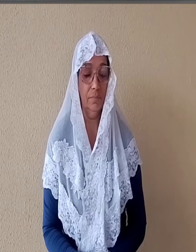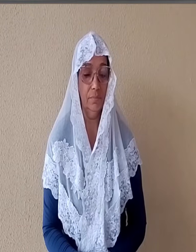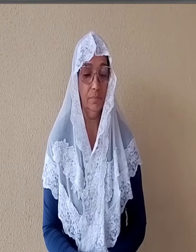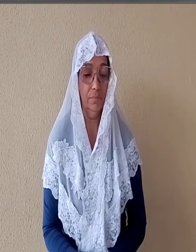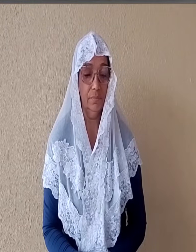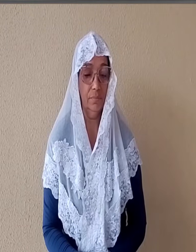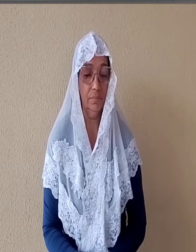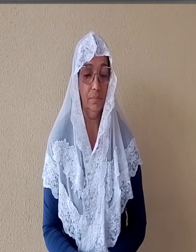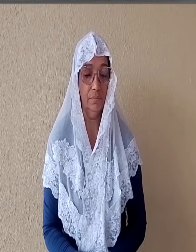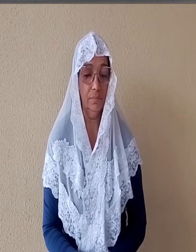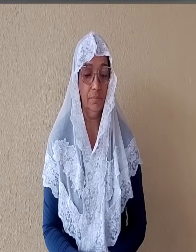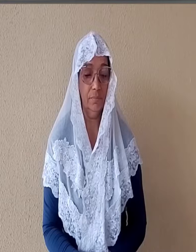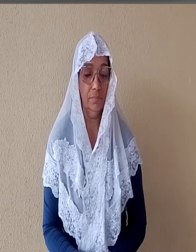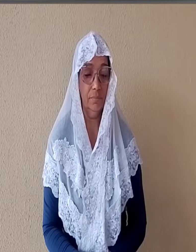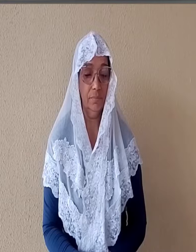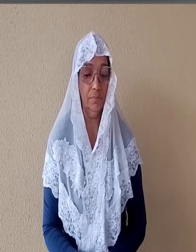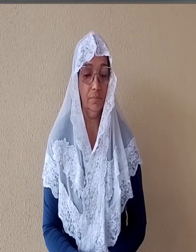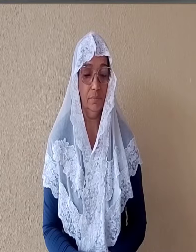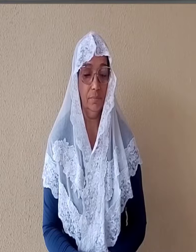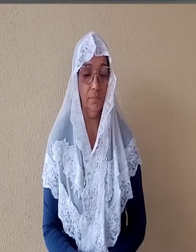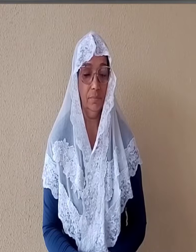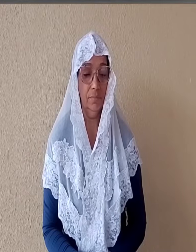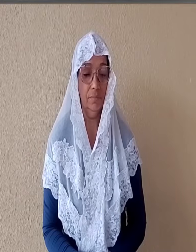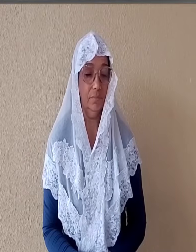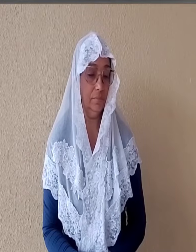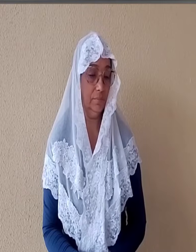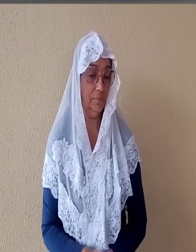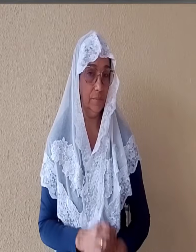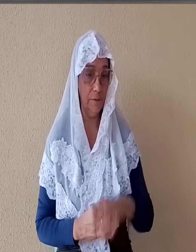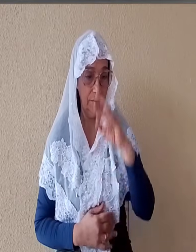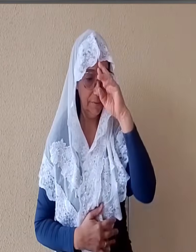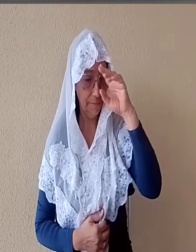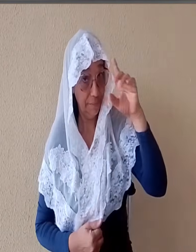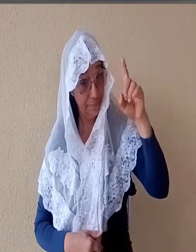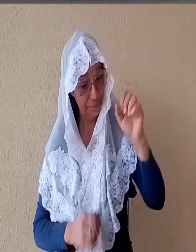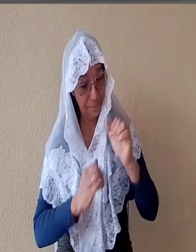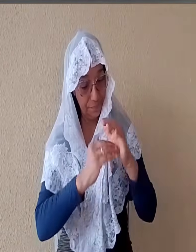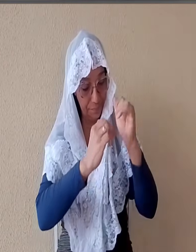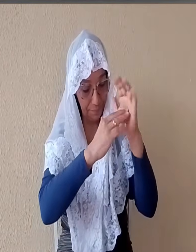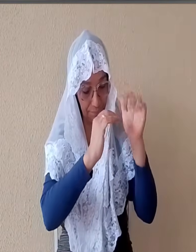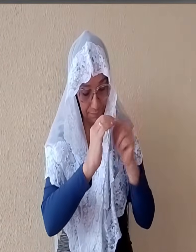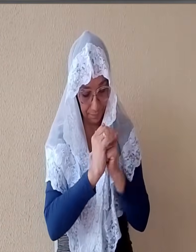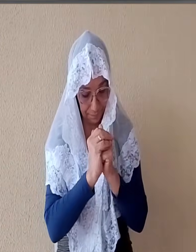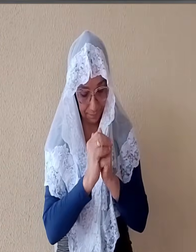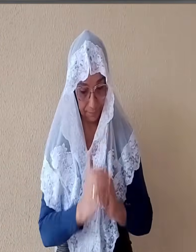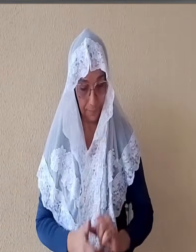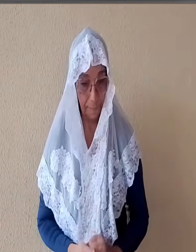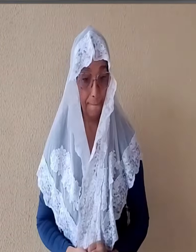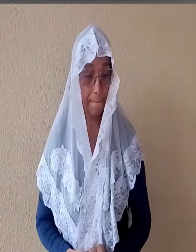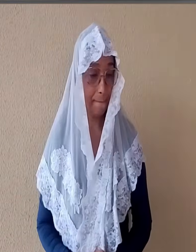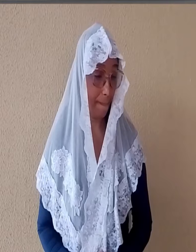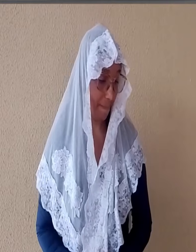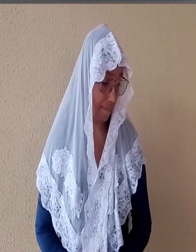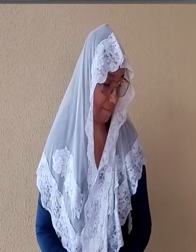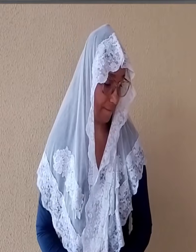Glória a Deus. Senhor Deus seja louvado. Amém. Irmãos, o coração pulsou forte